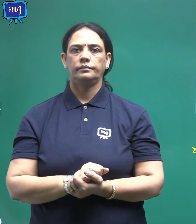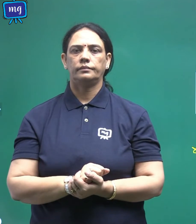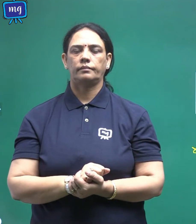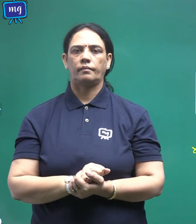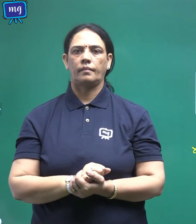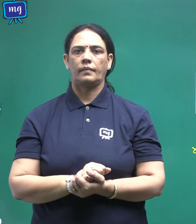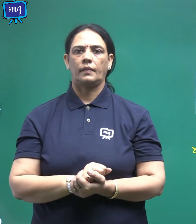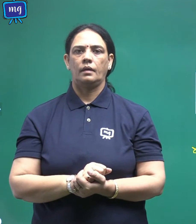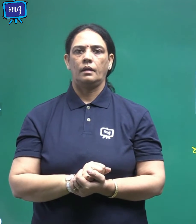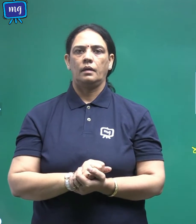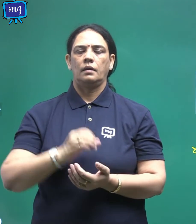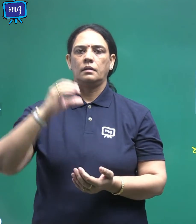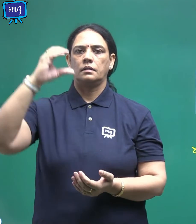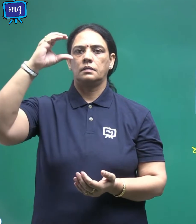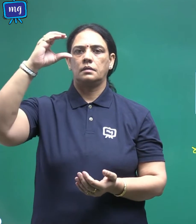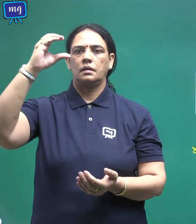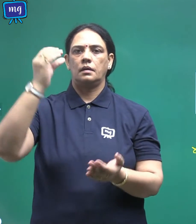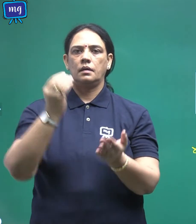घनाभ